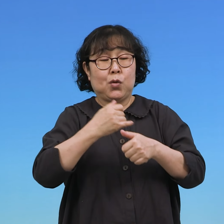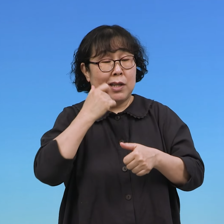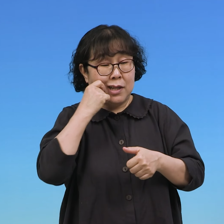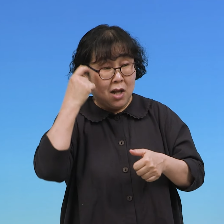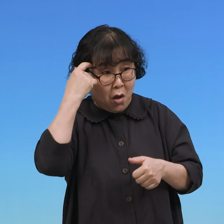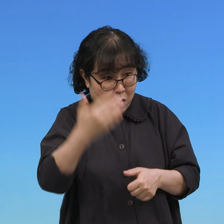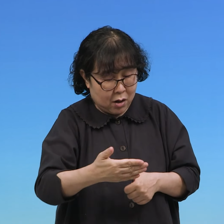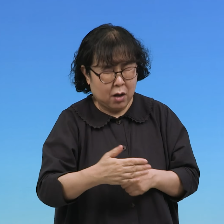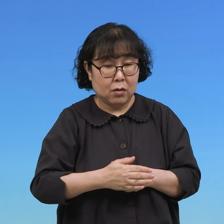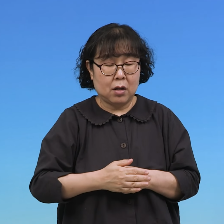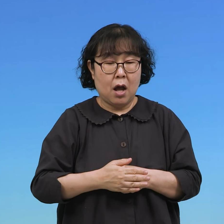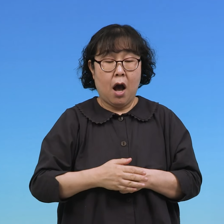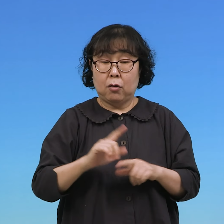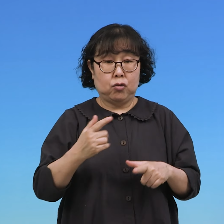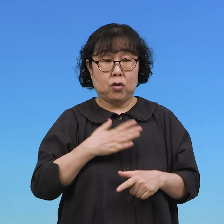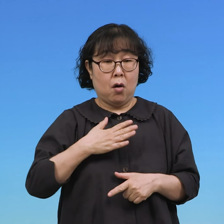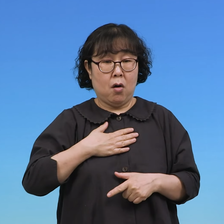좋은데.